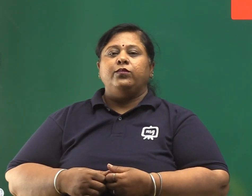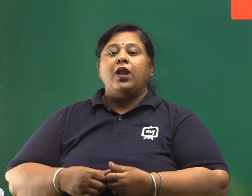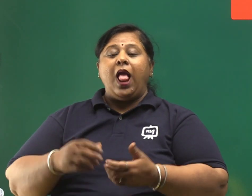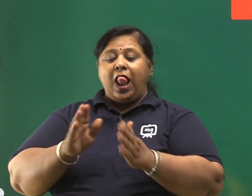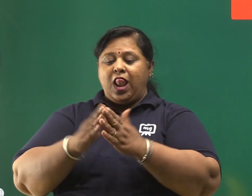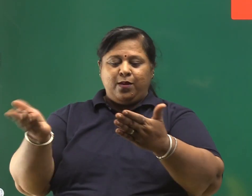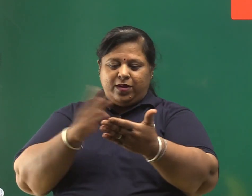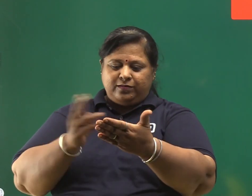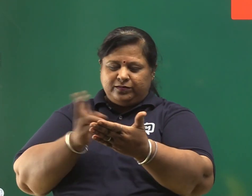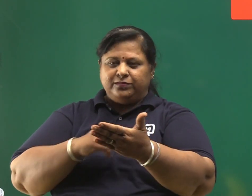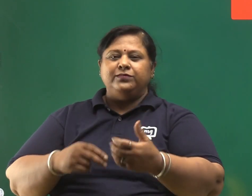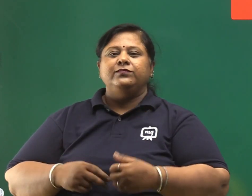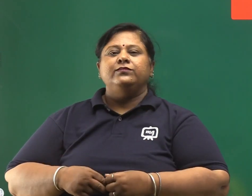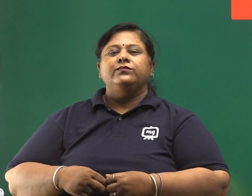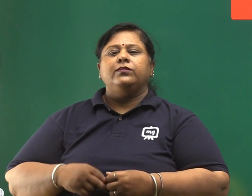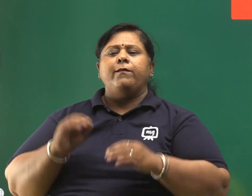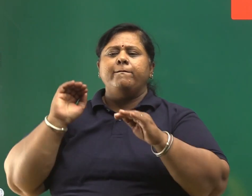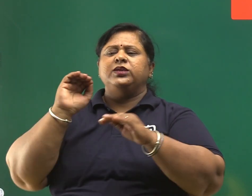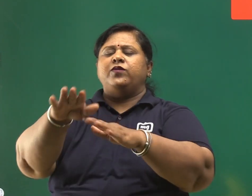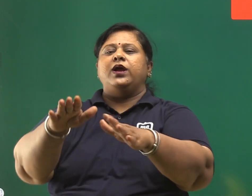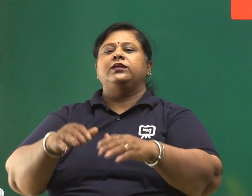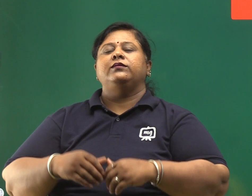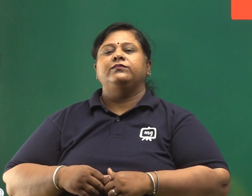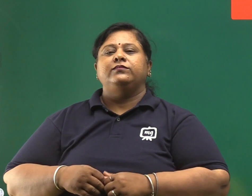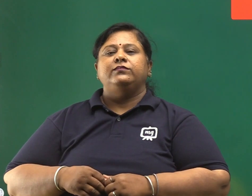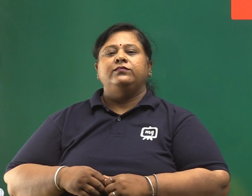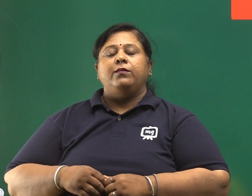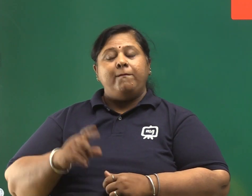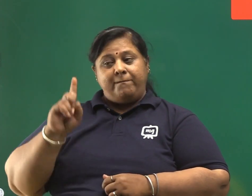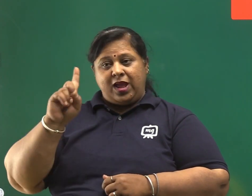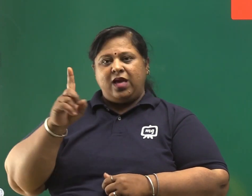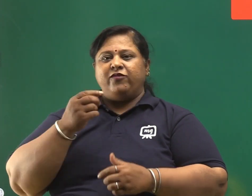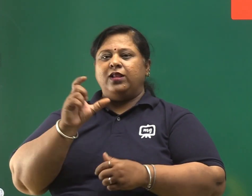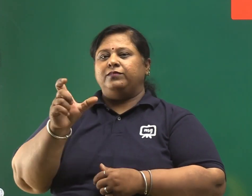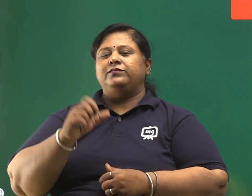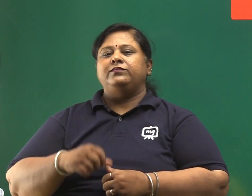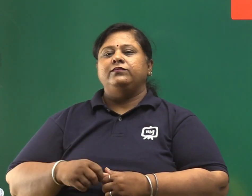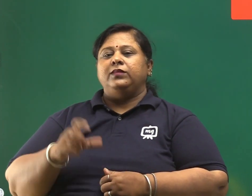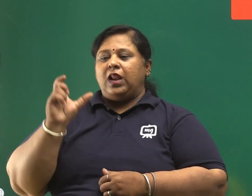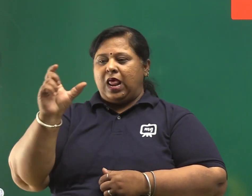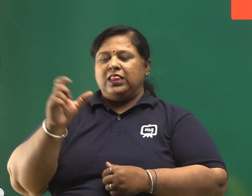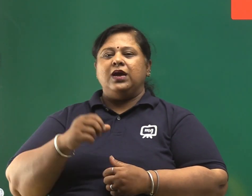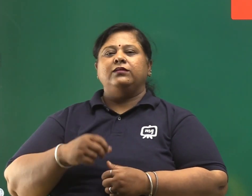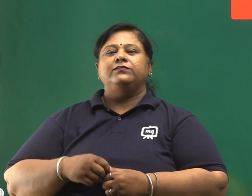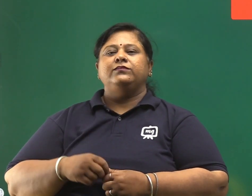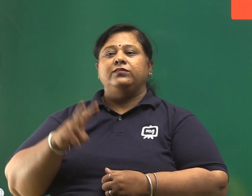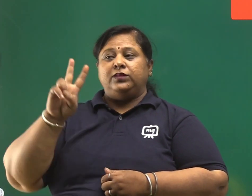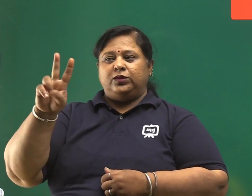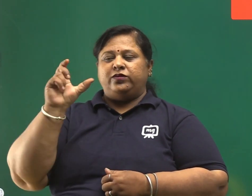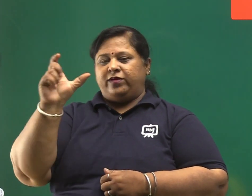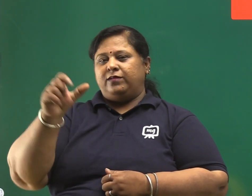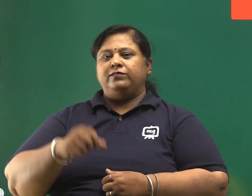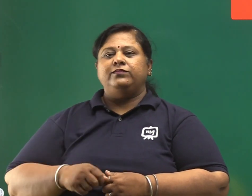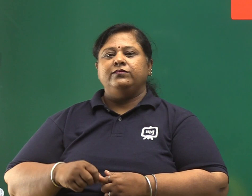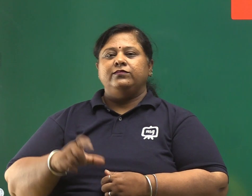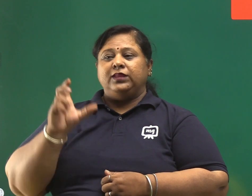एल्बम भिजवाया था? पहला विकल्प लंदन, दूसरा